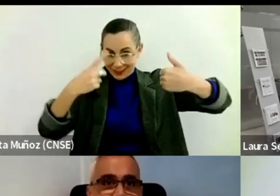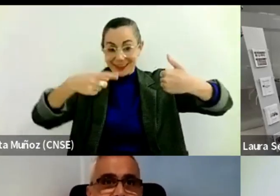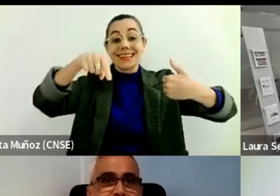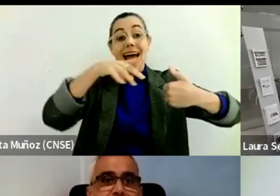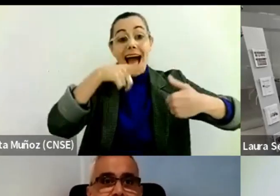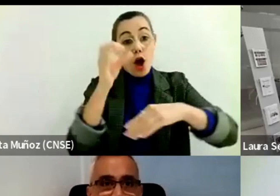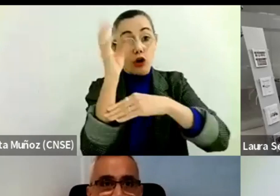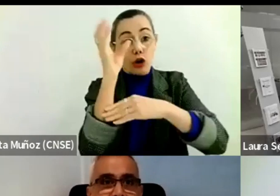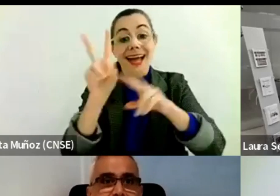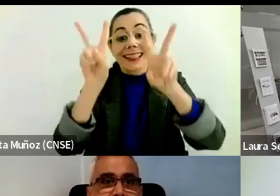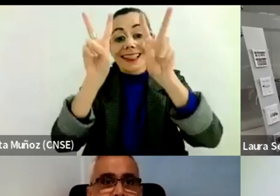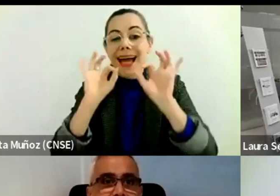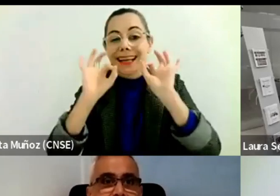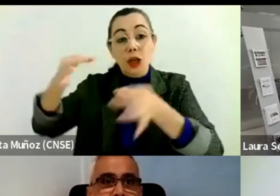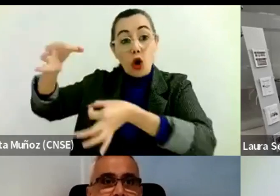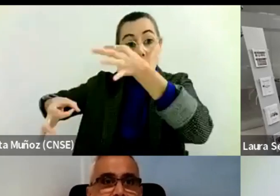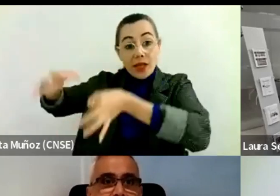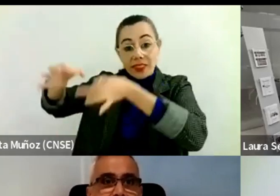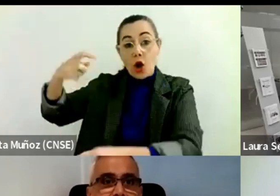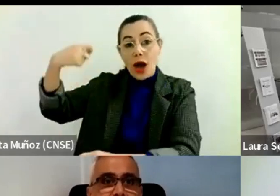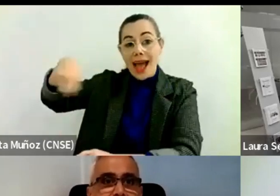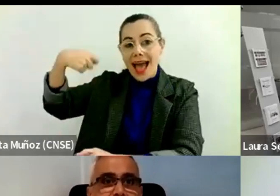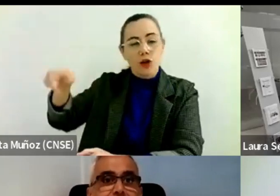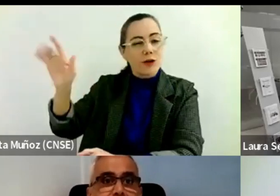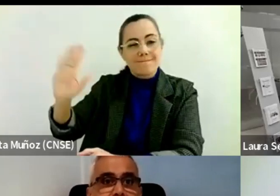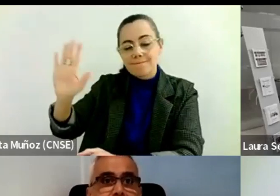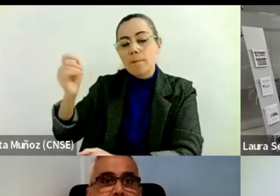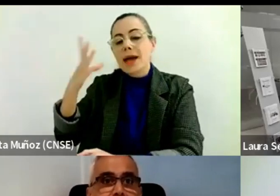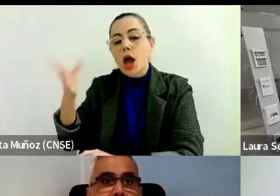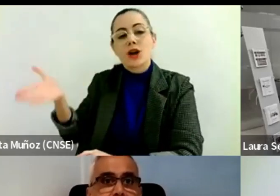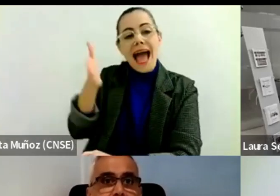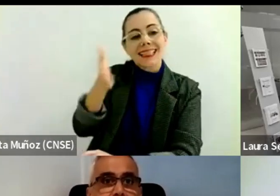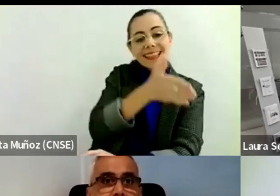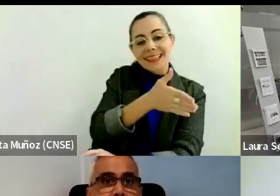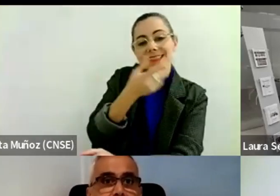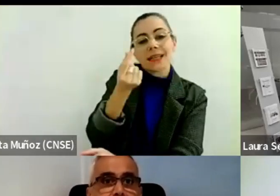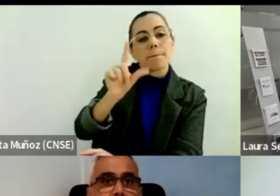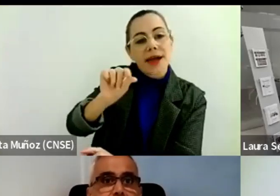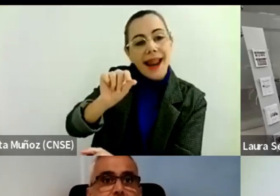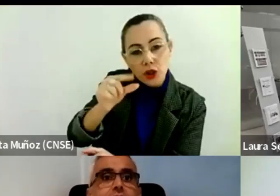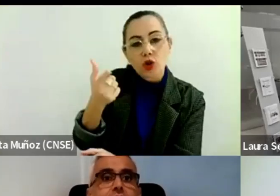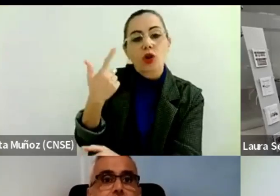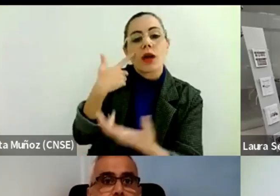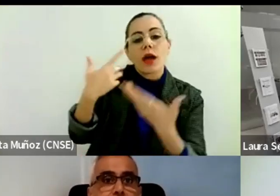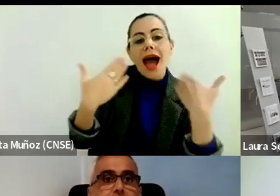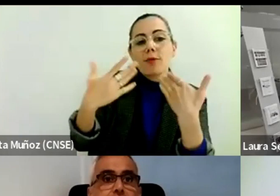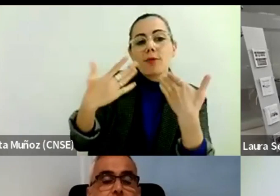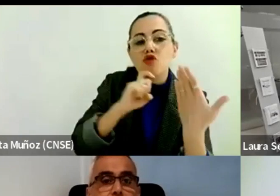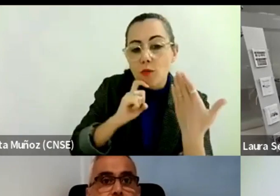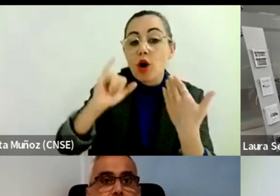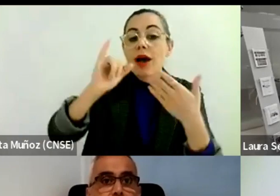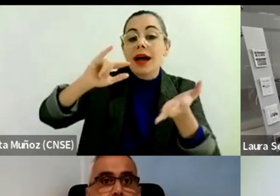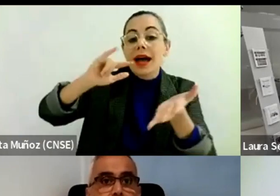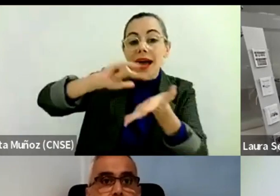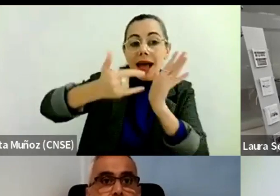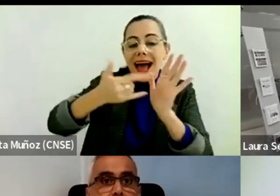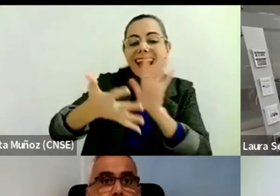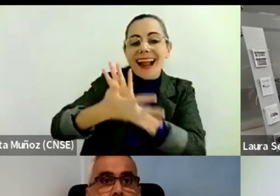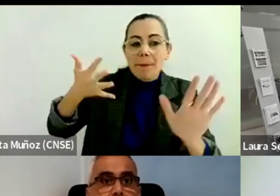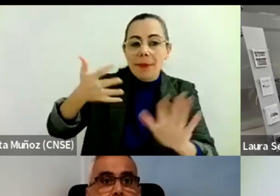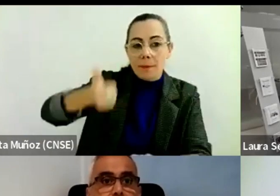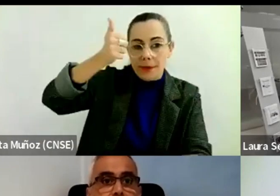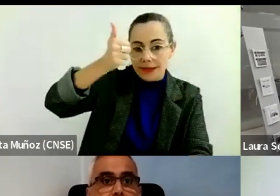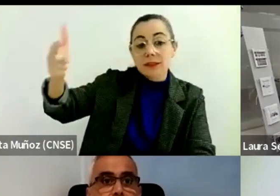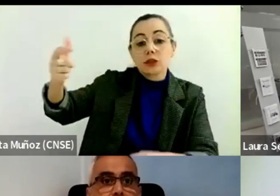mediador comunicativo y no, hay que separar los dos perfiles. La jornada de hoy habla de que los juicios son muy caros y mejor y mucho